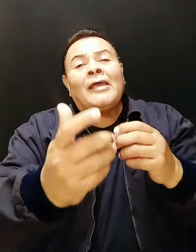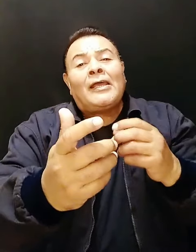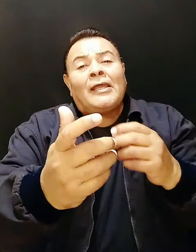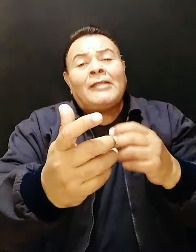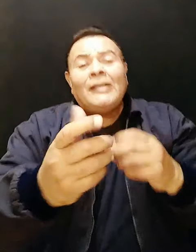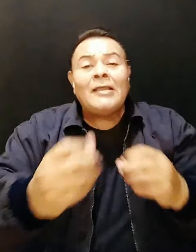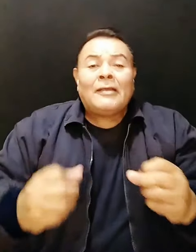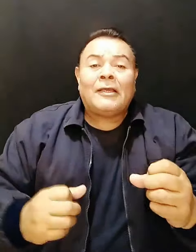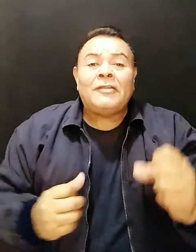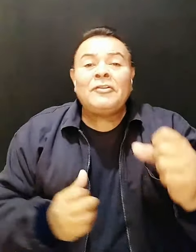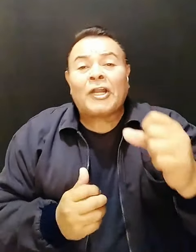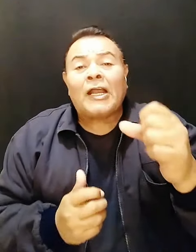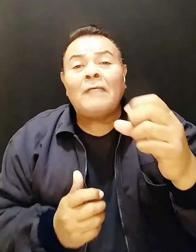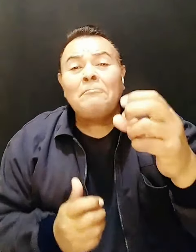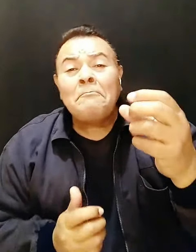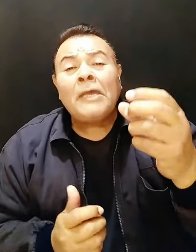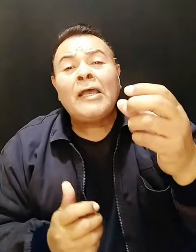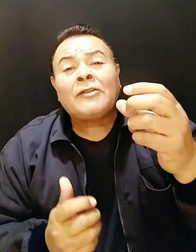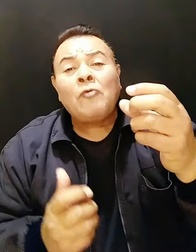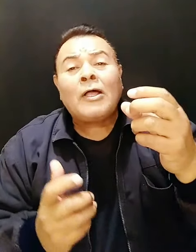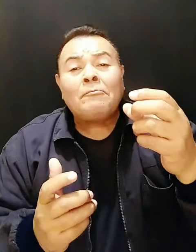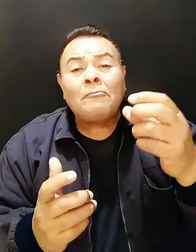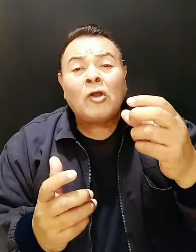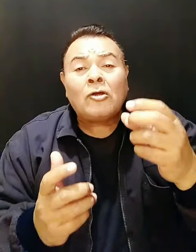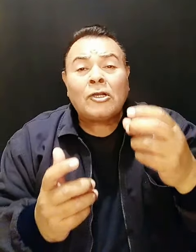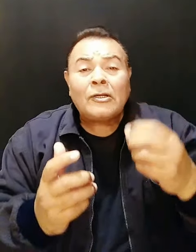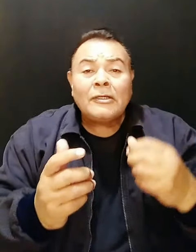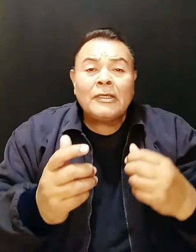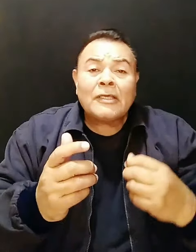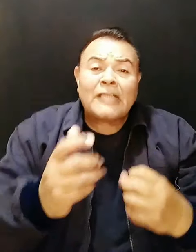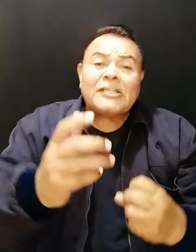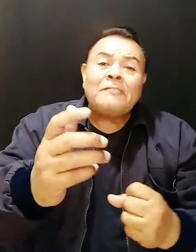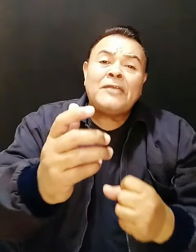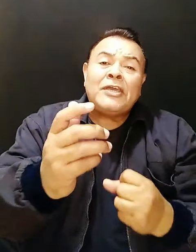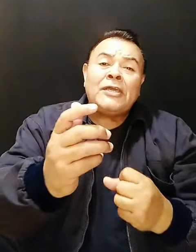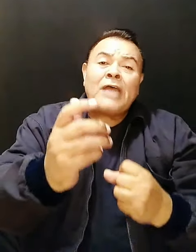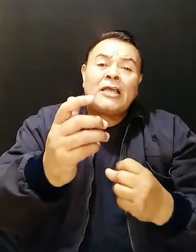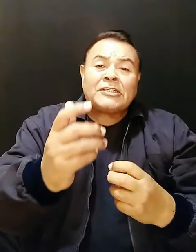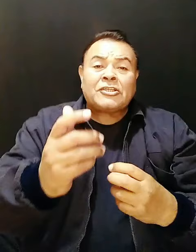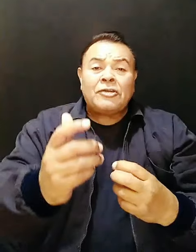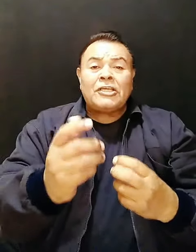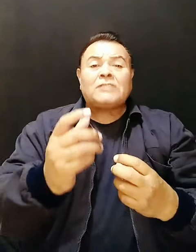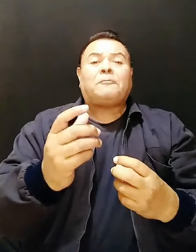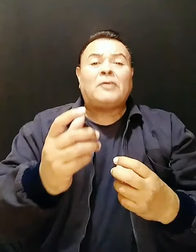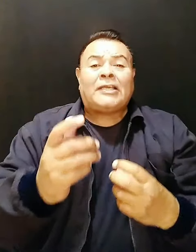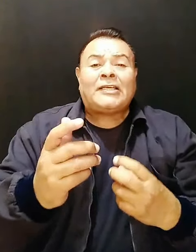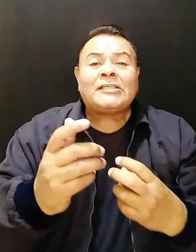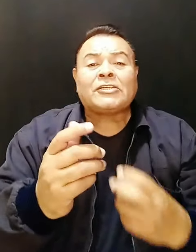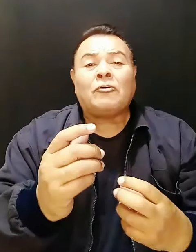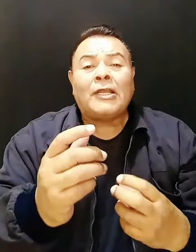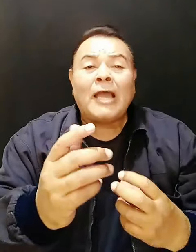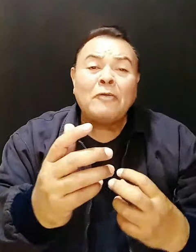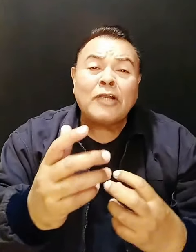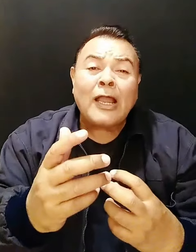Ven, entrégame tu amor, que sin medida estoy dispuesto a